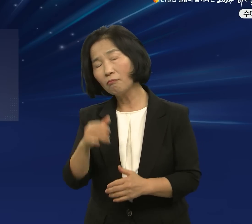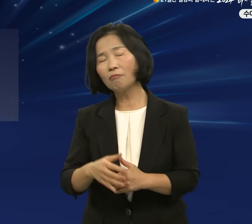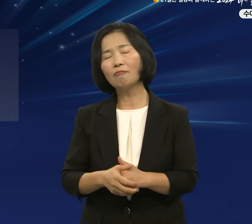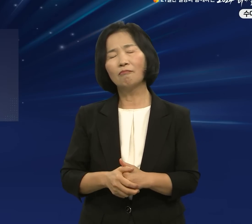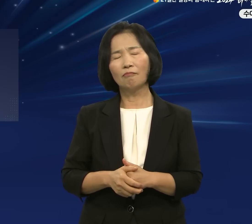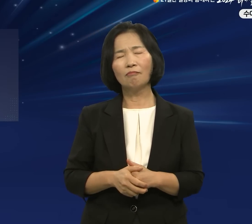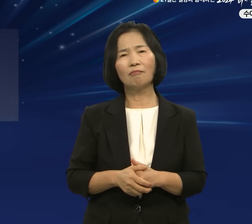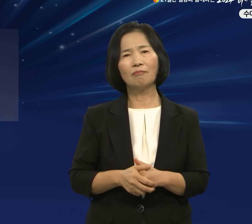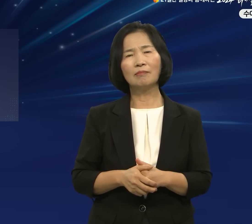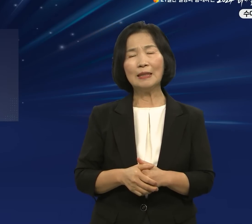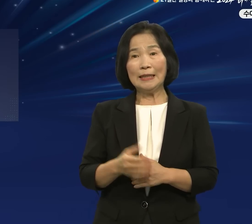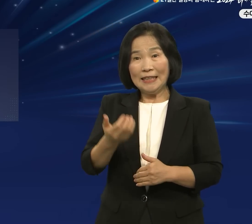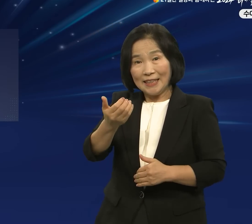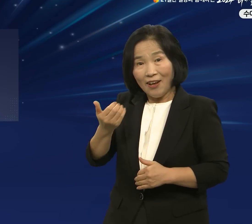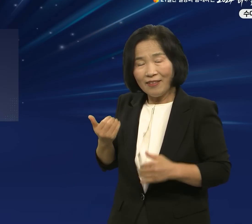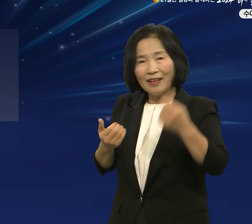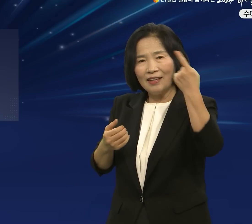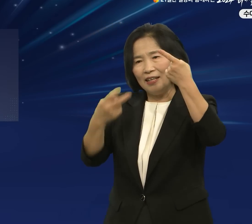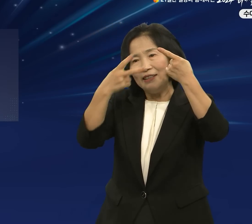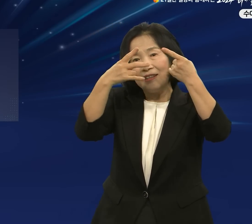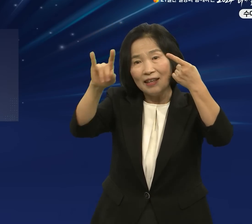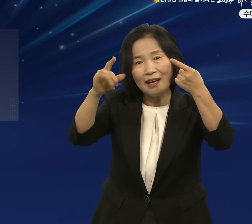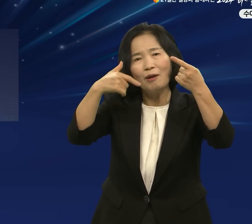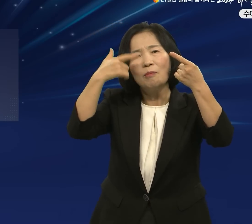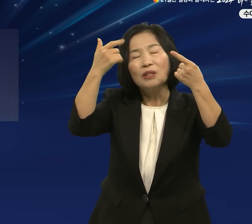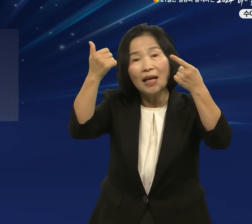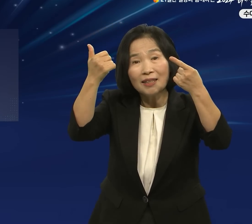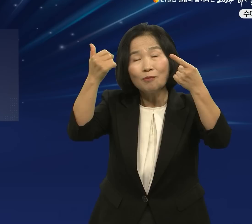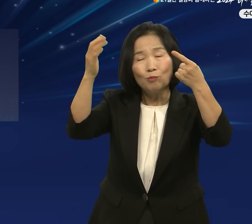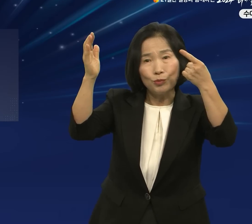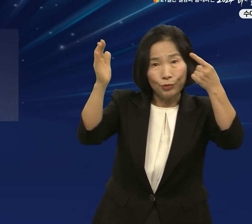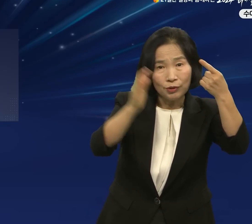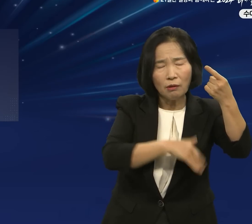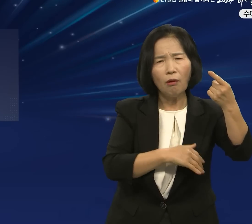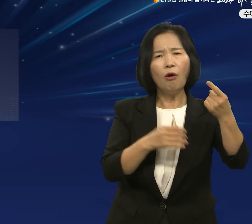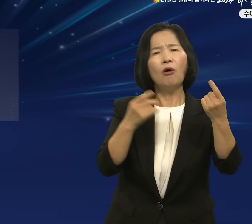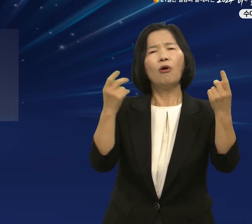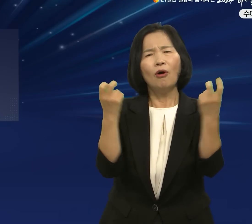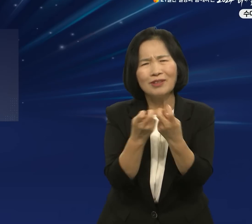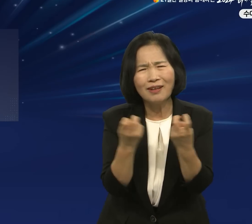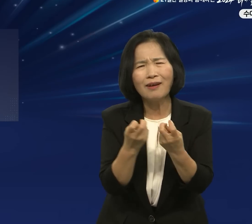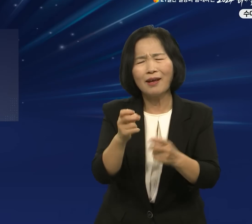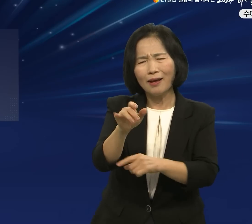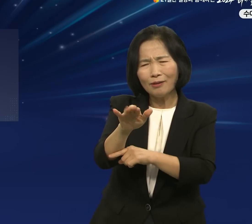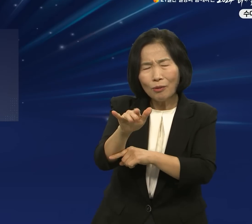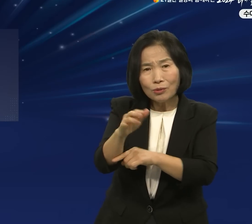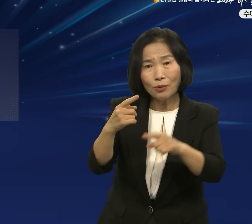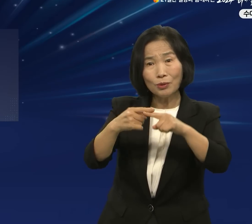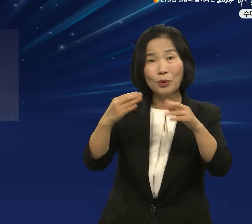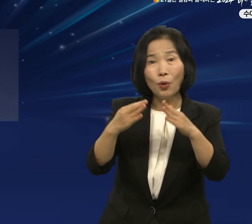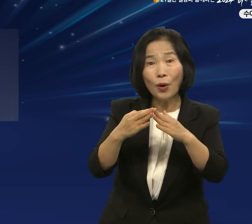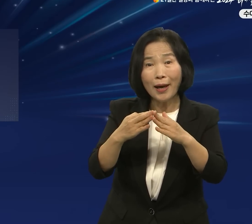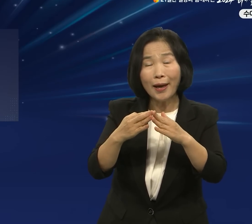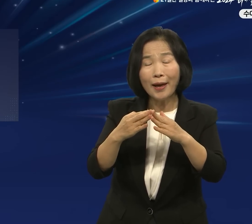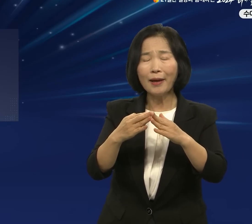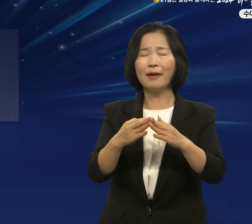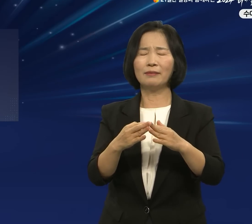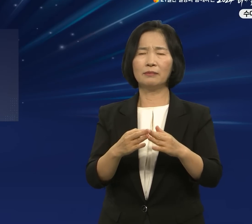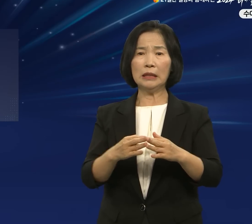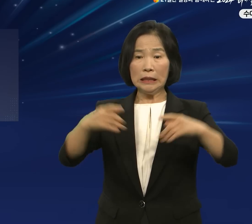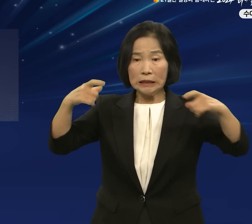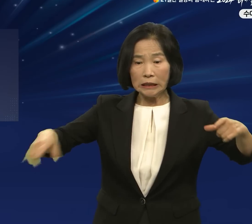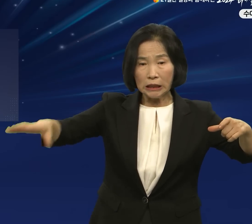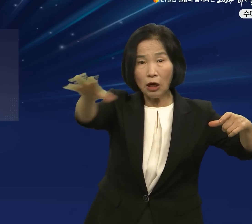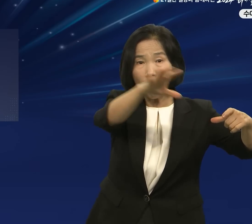일대 목사님부터 어떻게 하면 농촌교회가 지역 주민들을 도와드리고